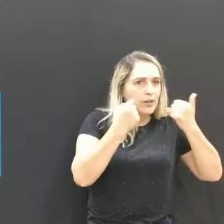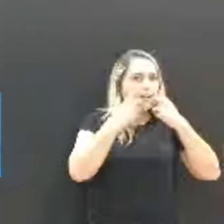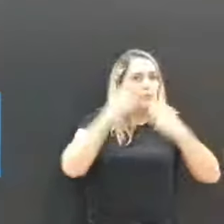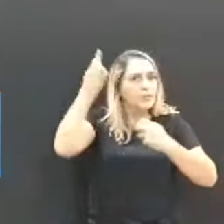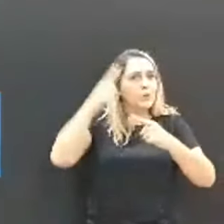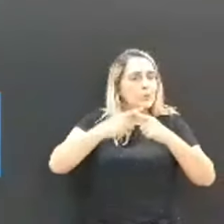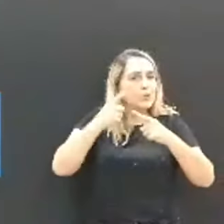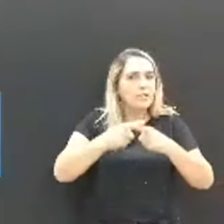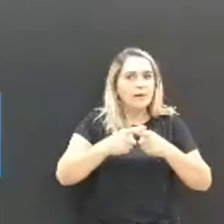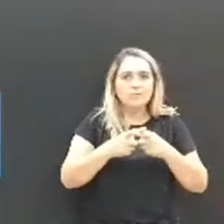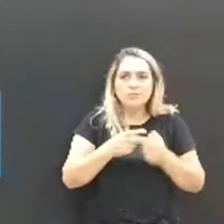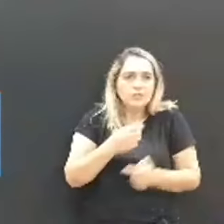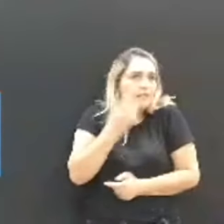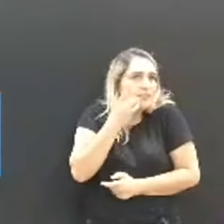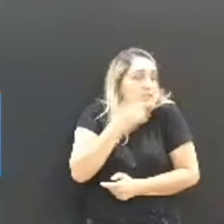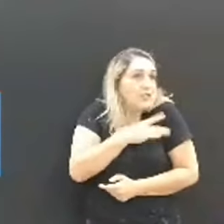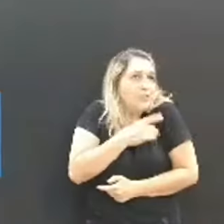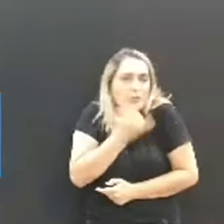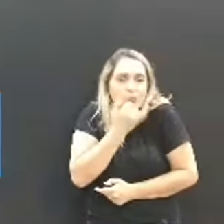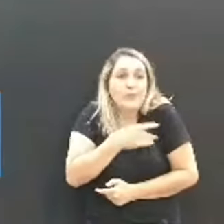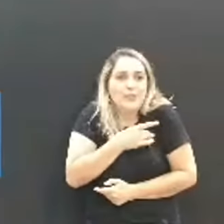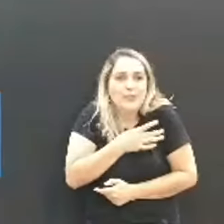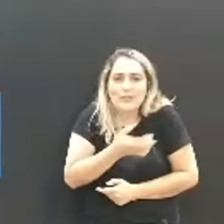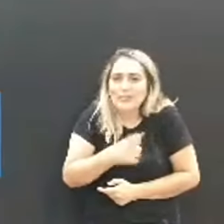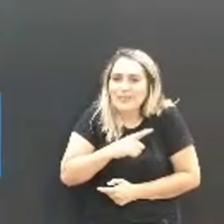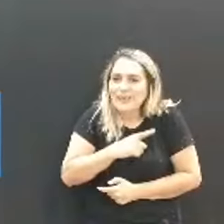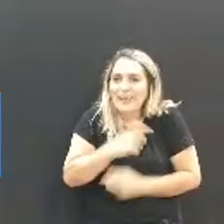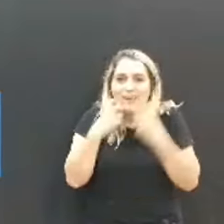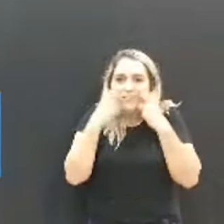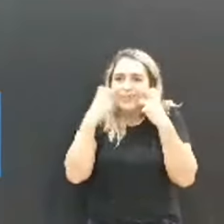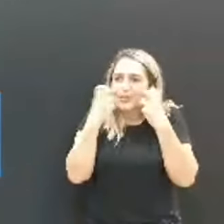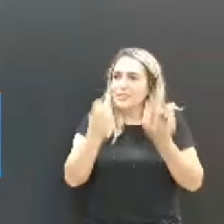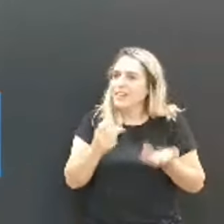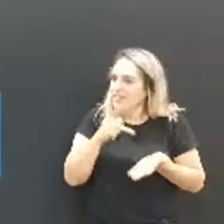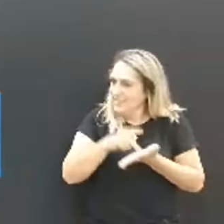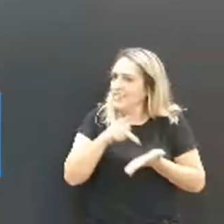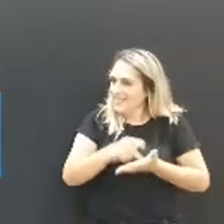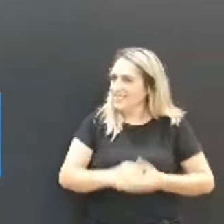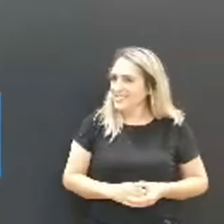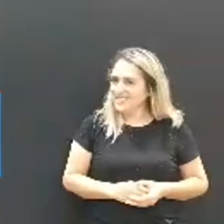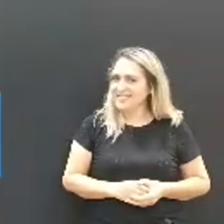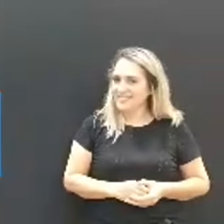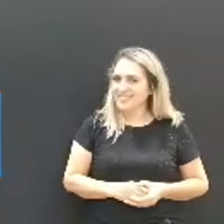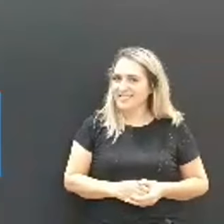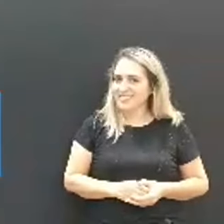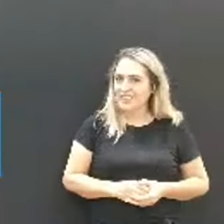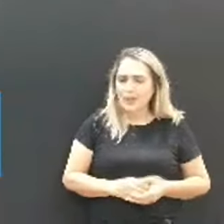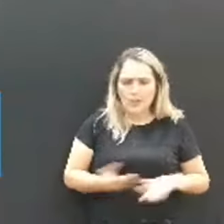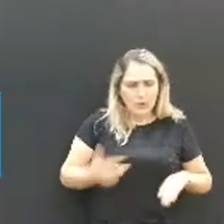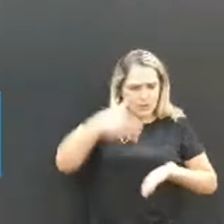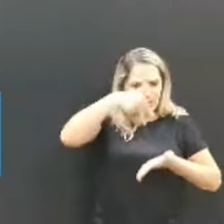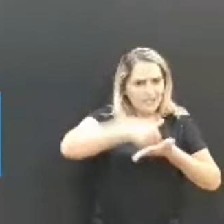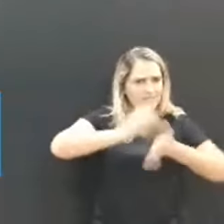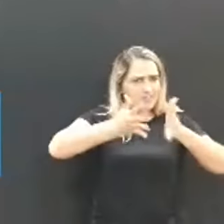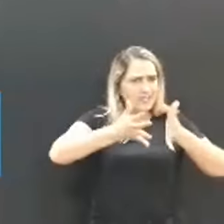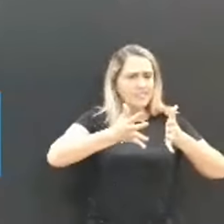no carro chorando, mas eu pedia ao Senhor que me ajudasse. Porque eu sentia vergonha, eu pedia a Deus a misericórdia dEle. Porque eu só